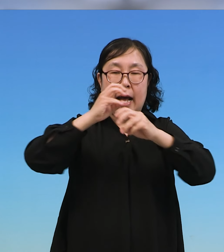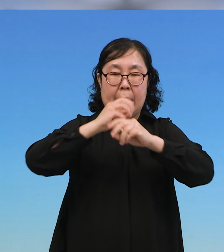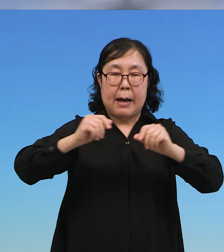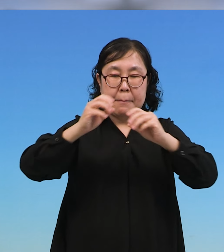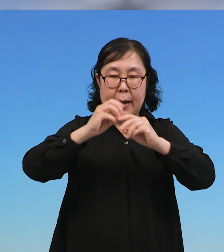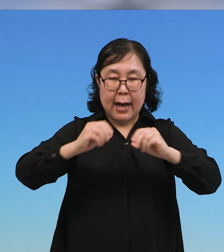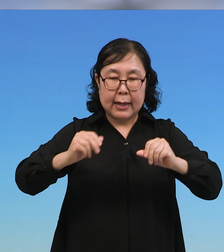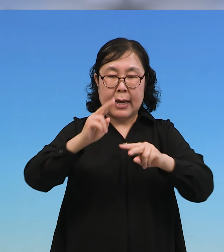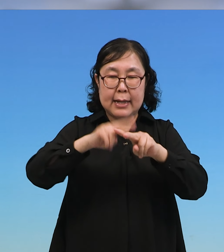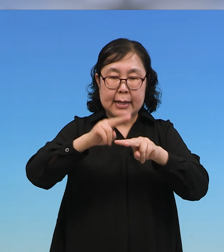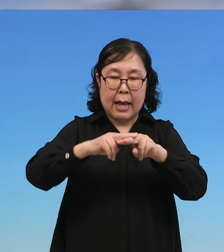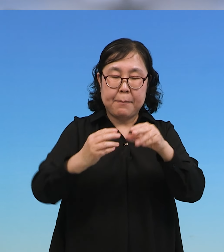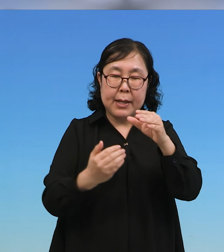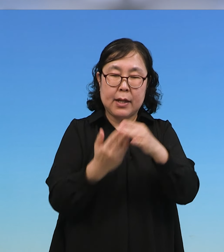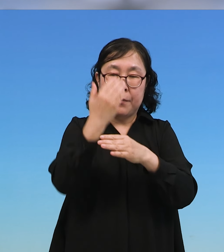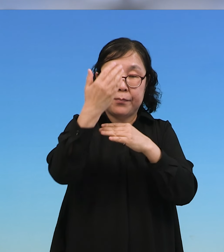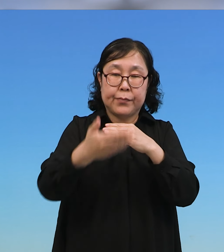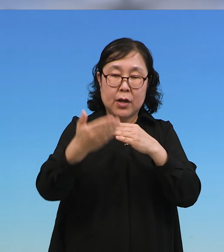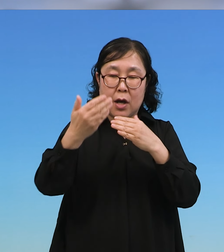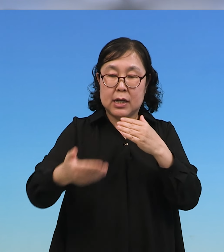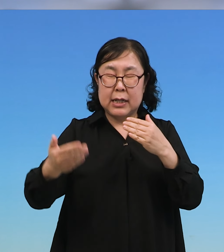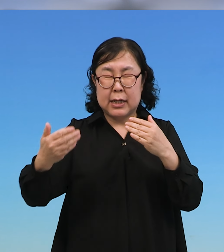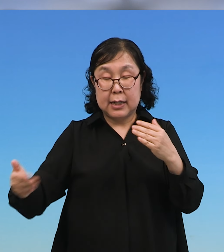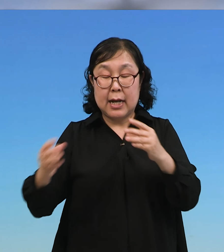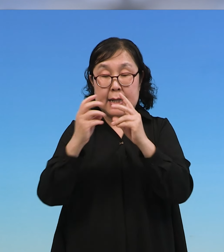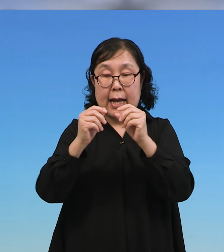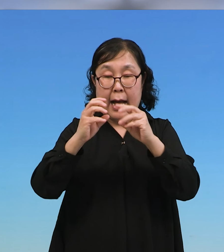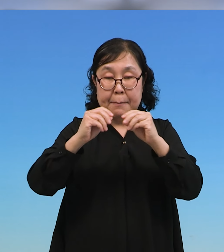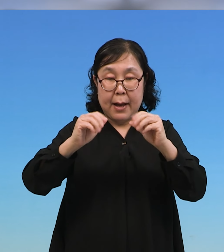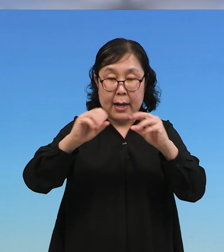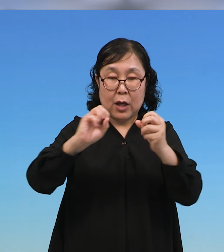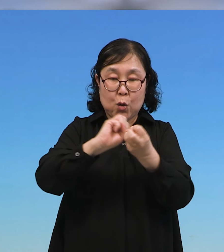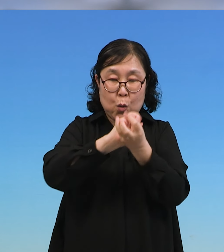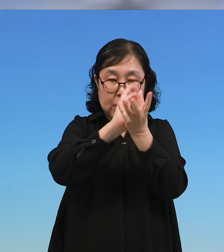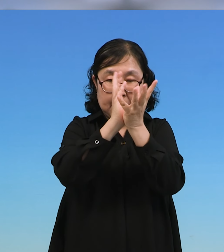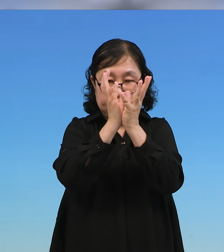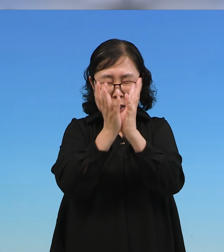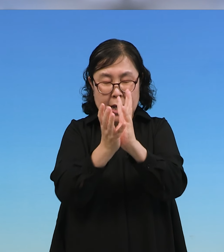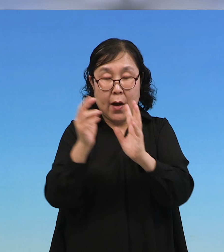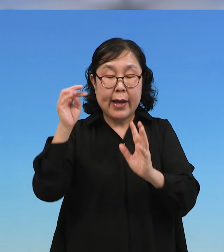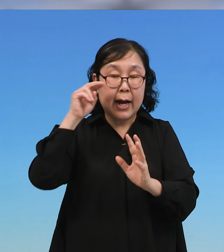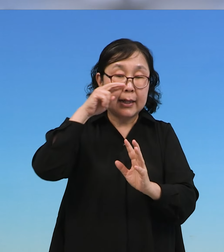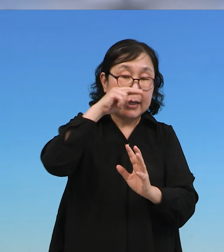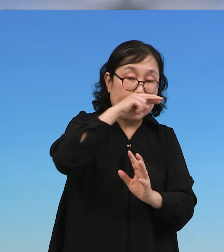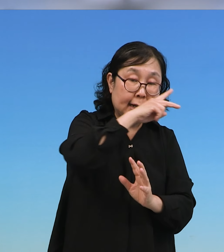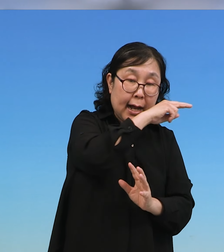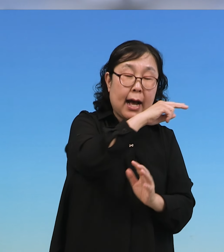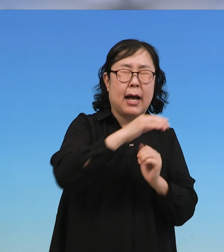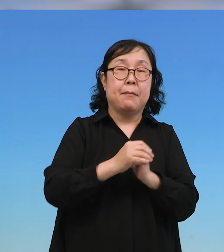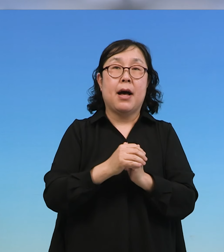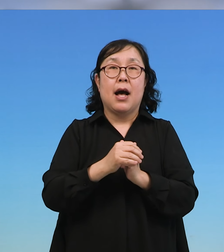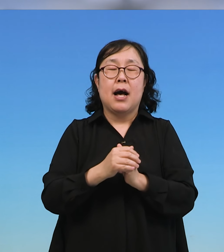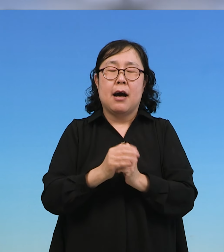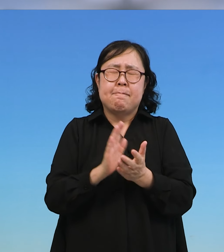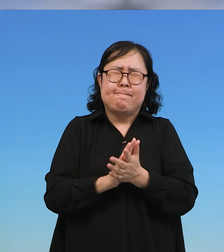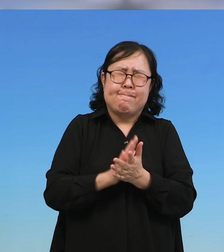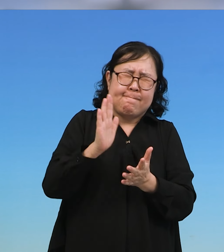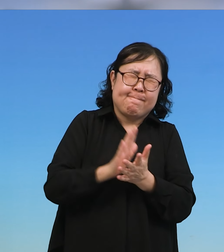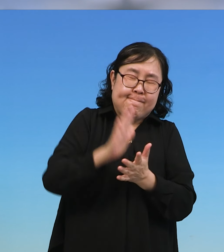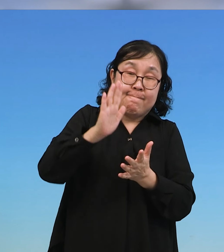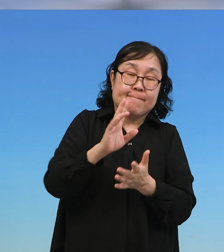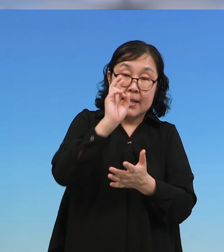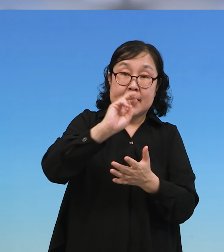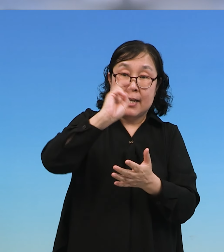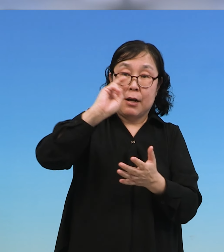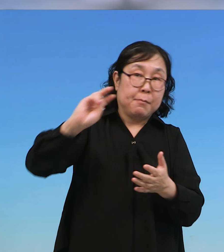샘이 넘쳐 흐르리라, 사막에 꽃이 피어 향내 내리라. 이제 막 열정적으로 이 찬양을 이제